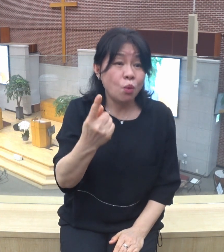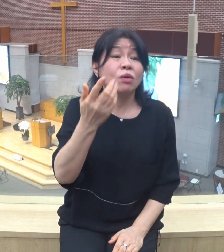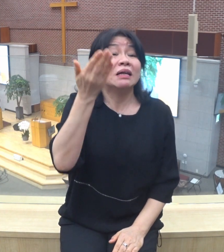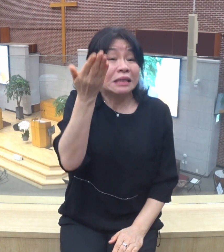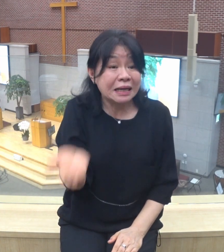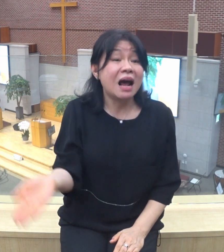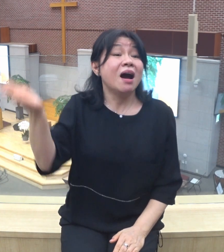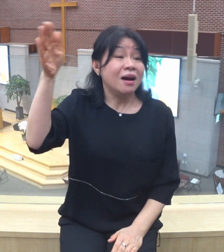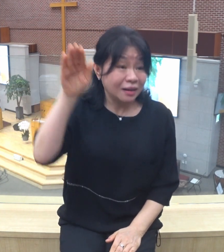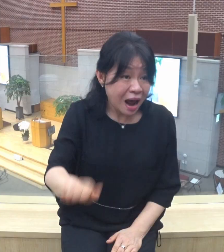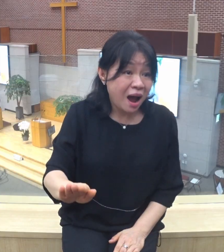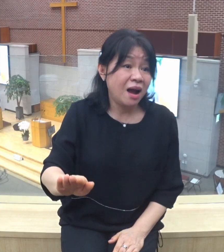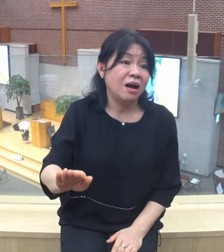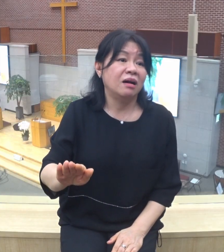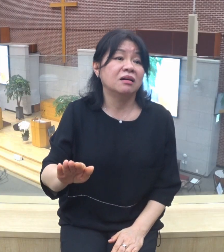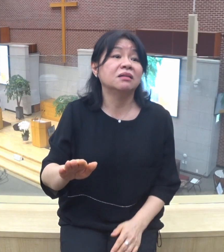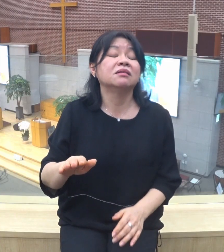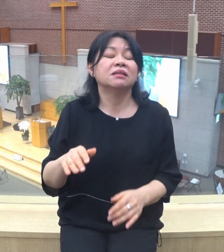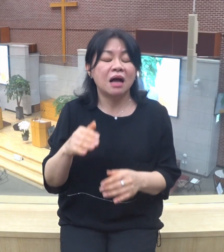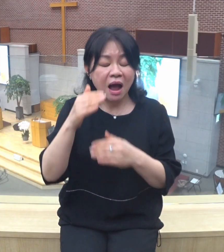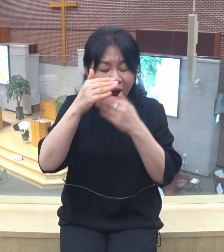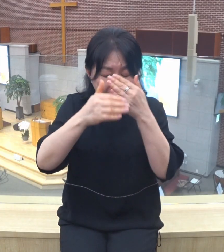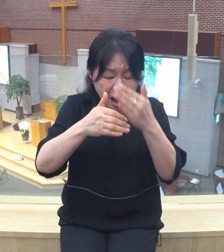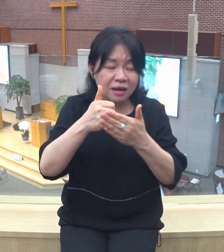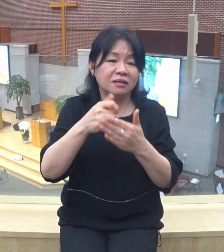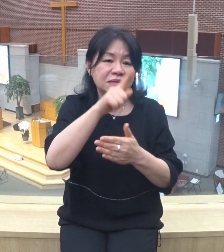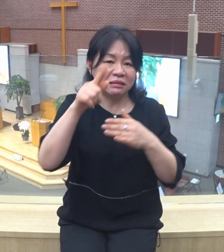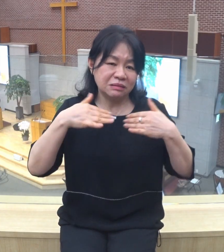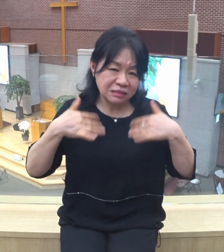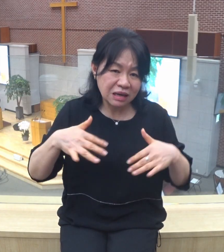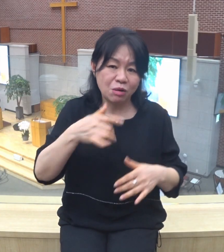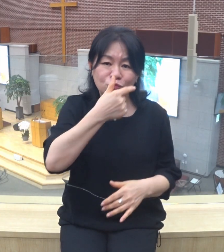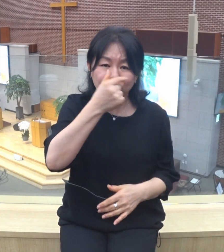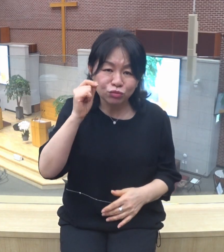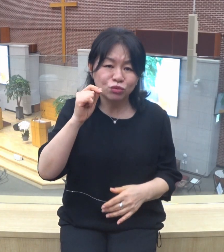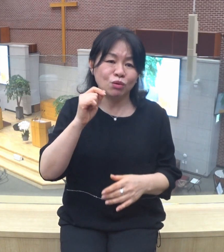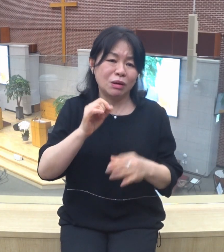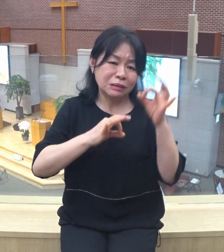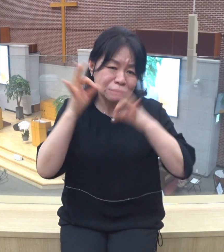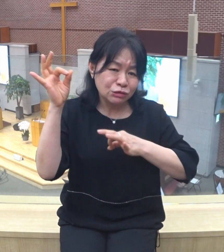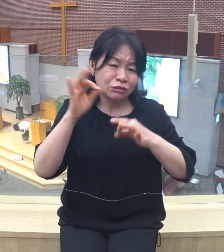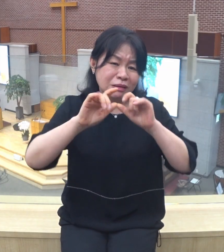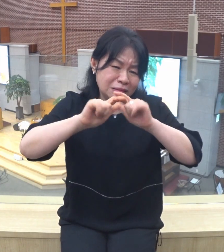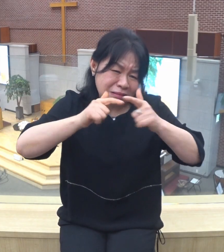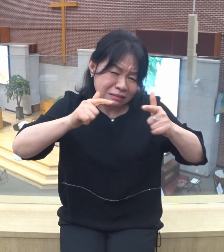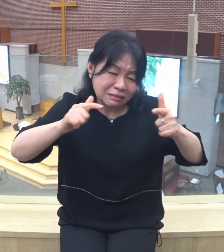계십니다. 부족함도 알고 계시고 연약함도 알고 계십니다. 또 우리의 강점